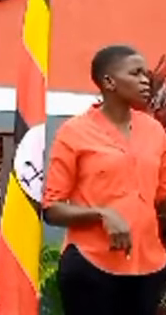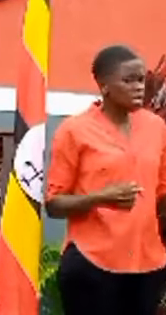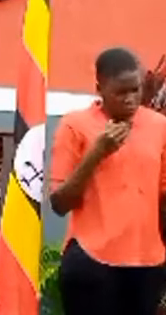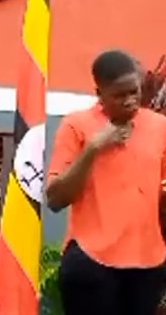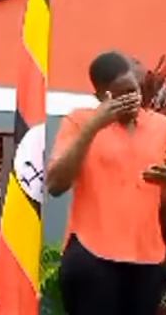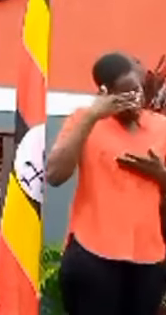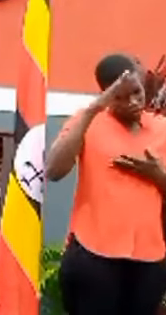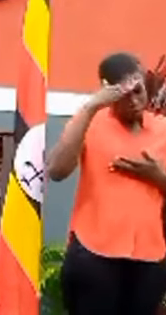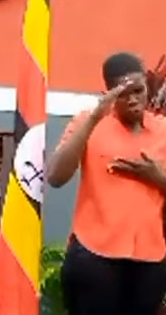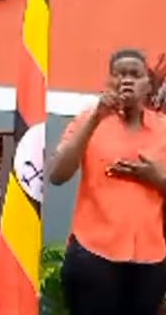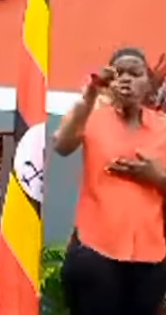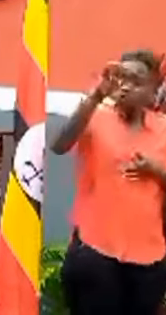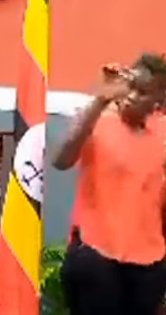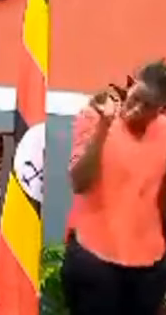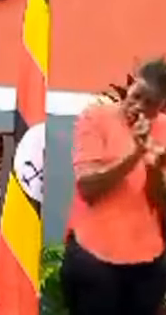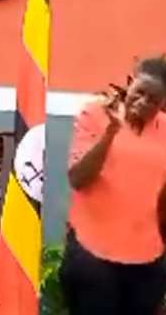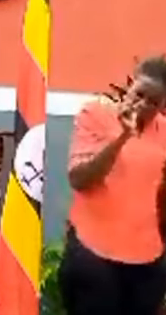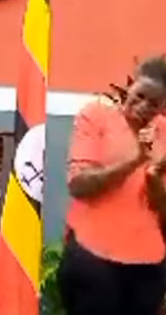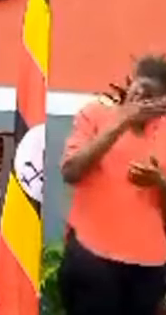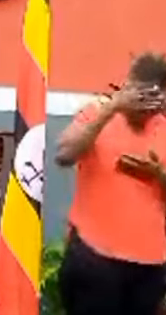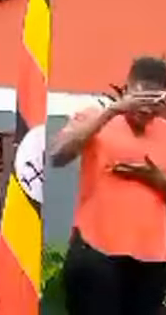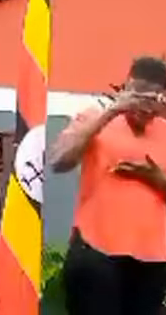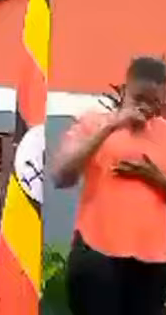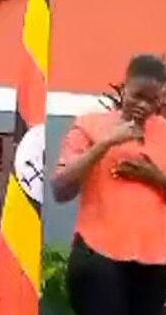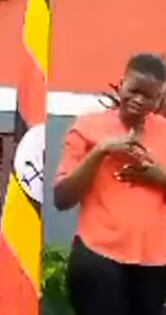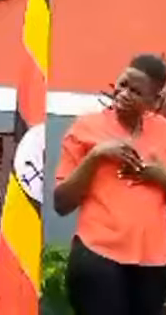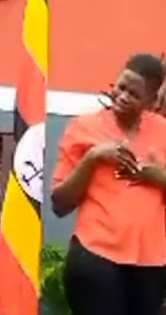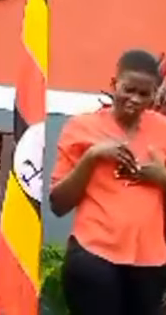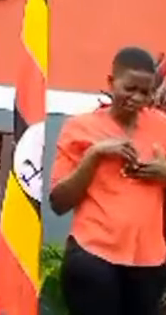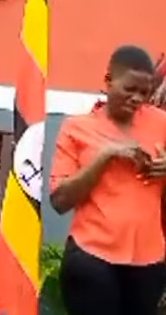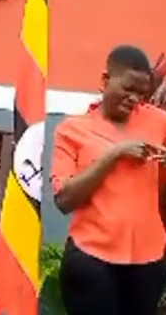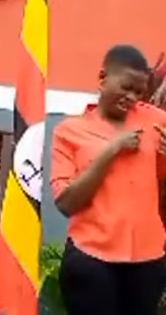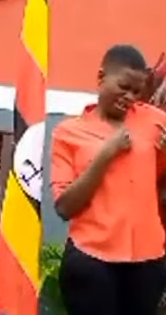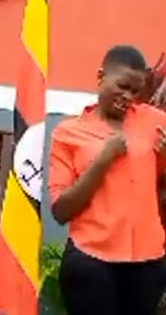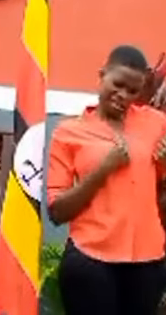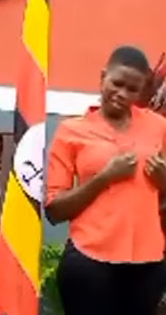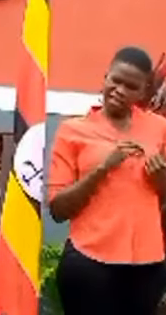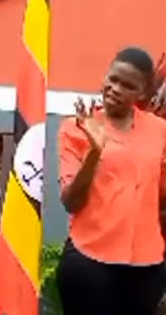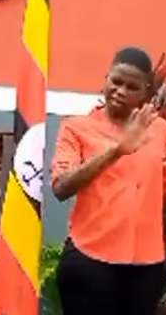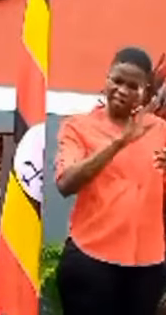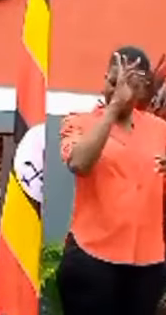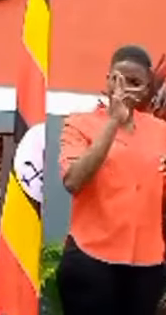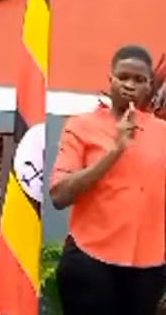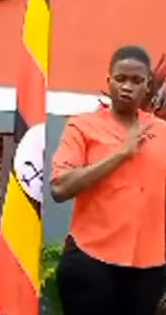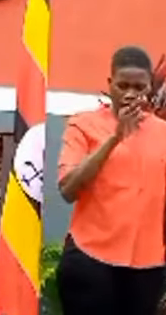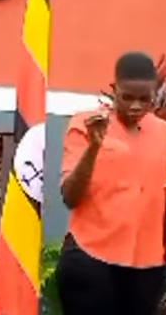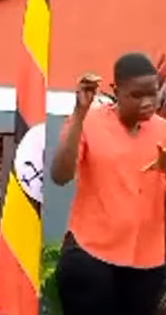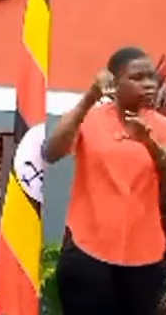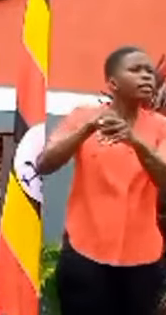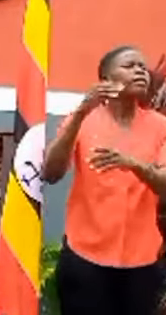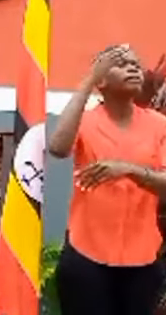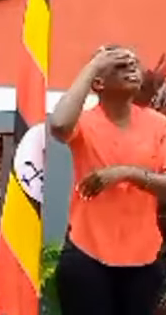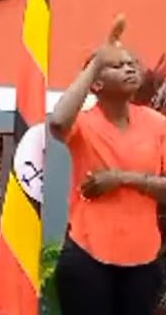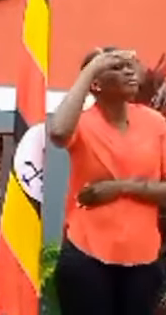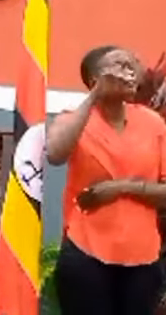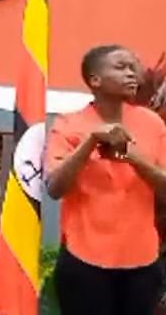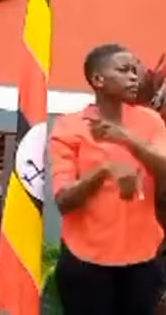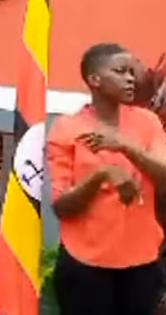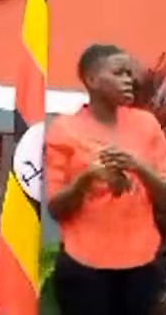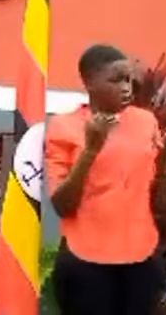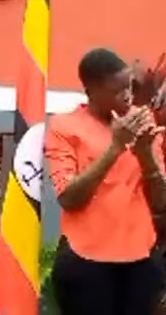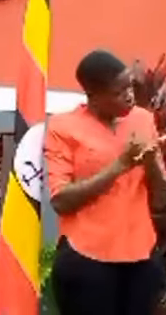In fact, gye mukoma okubonyaabonya Abasiraamu kijja na kuleetera n'abantu abalala okusiraamuka wano mu Uganda. Kubanga si musango,